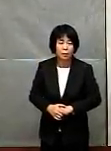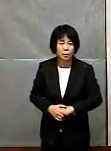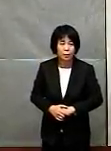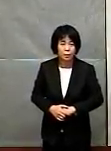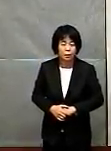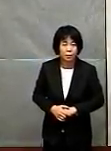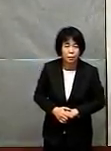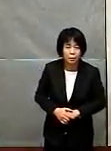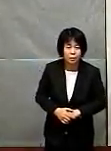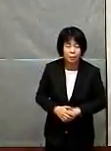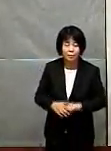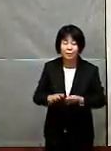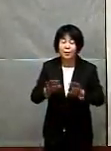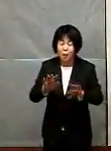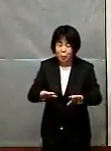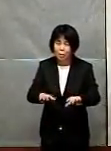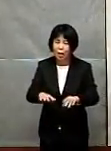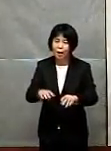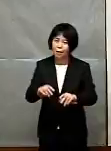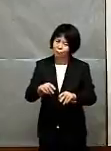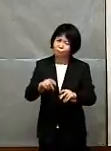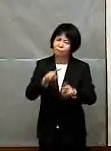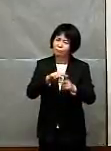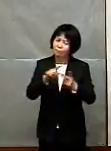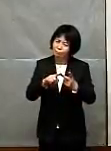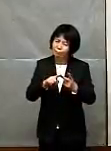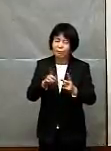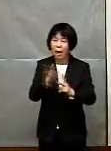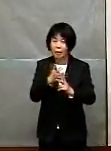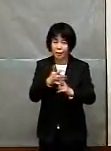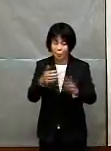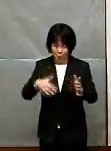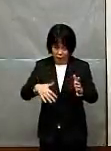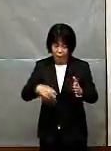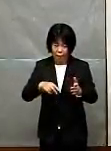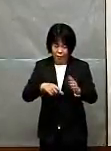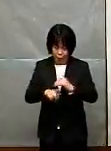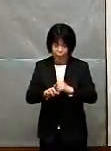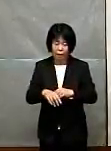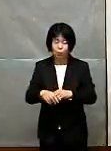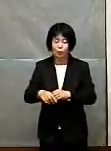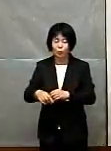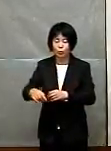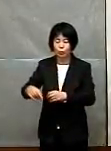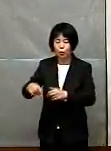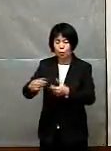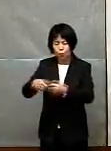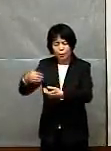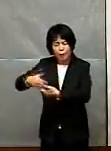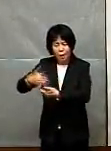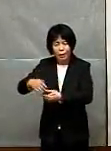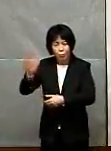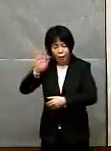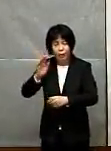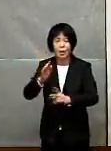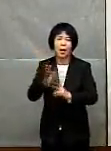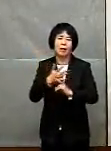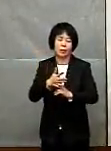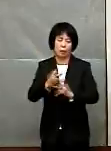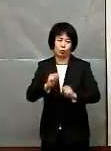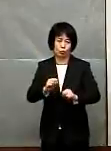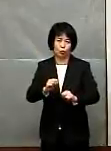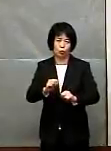現時点ではまだどちらともまだ判断はしていないということになるわけですか。 はい、お話をお聞きして判断するということになると思います